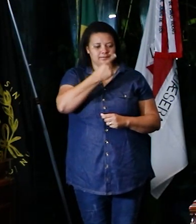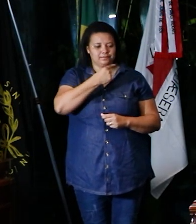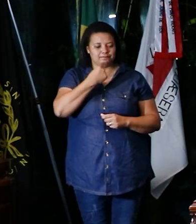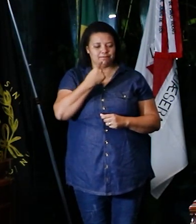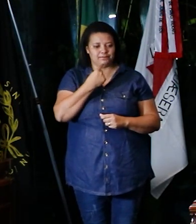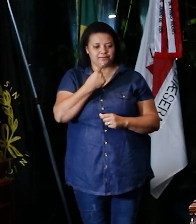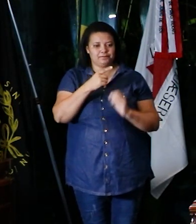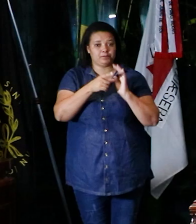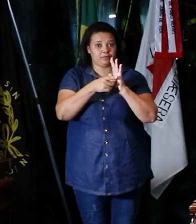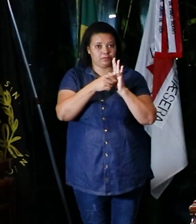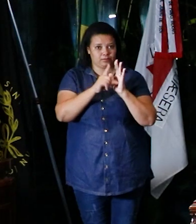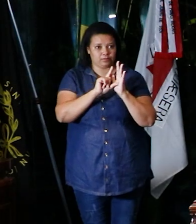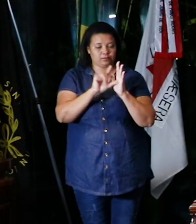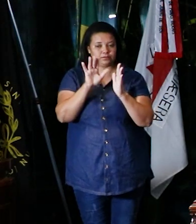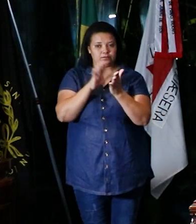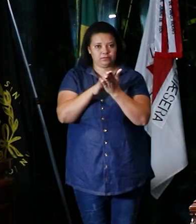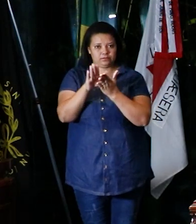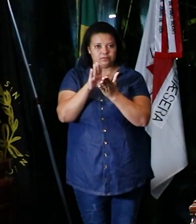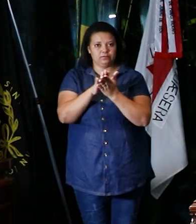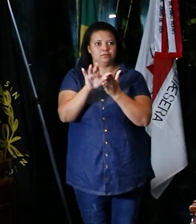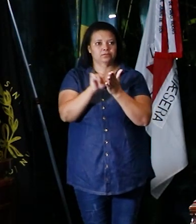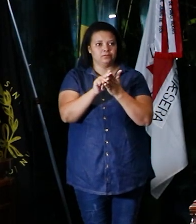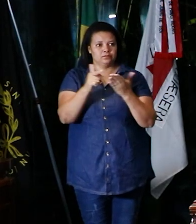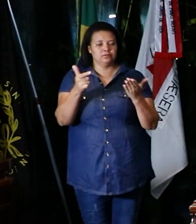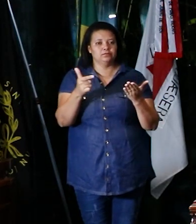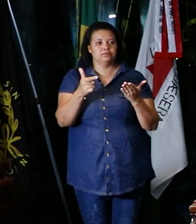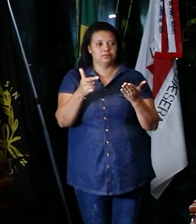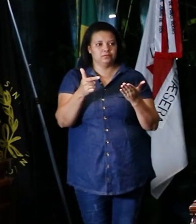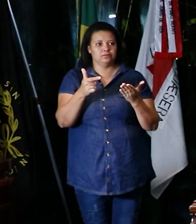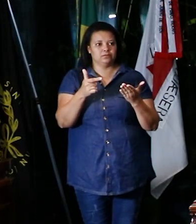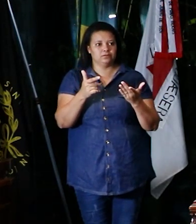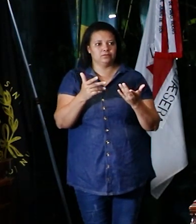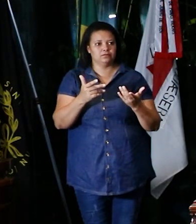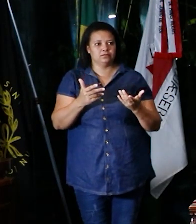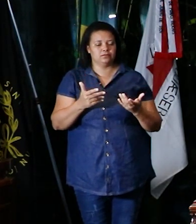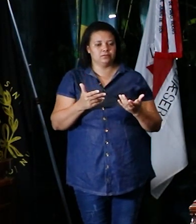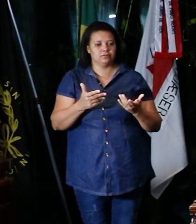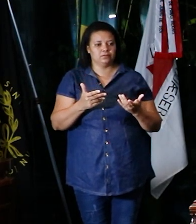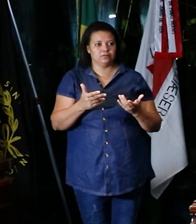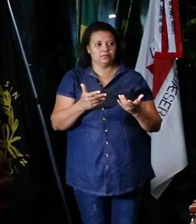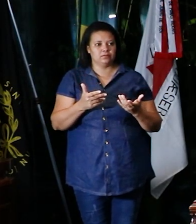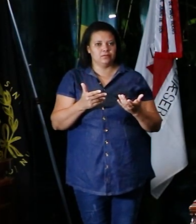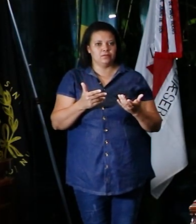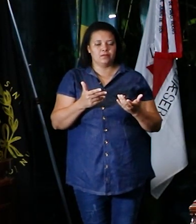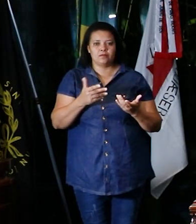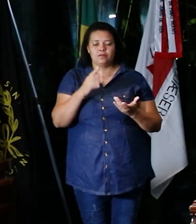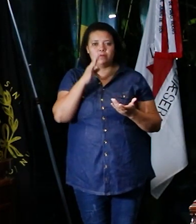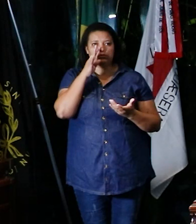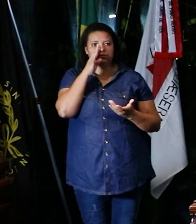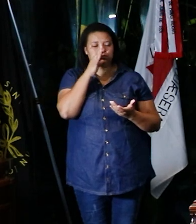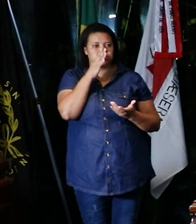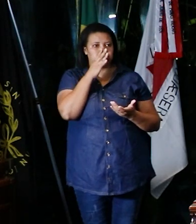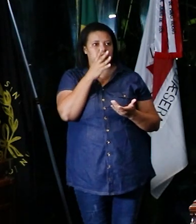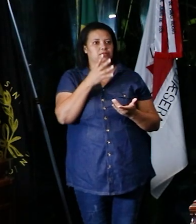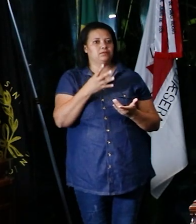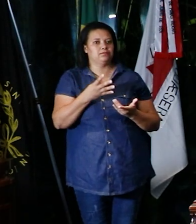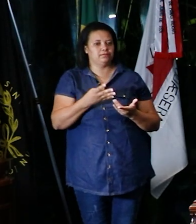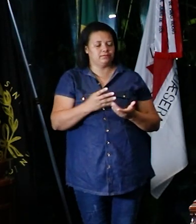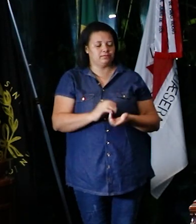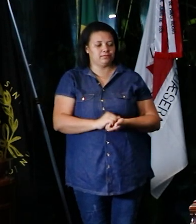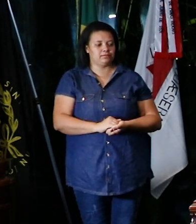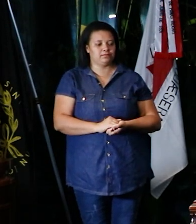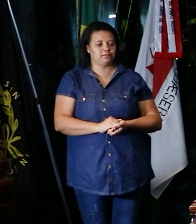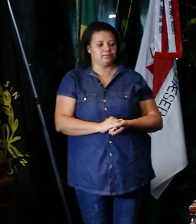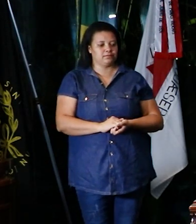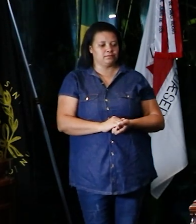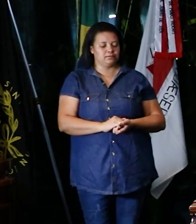antes de ir para a gráfica. E é uma coisa extraordinária, né?